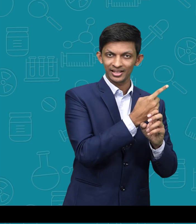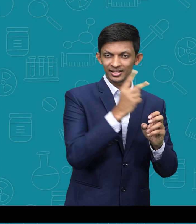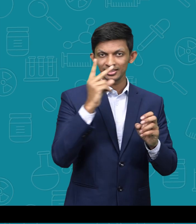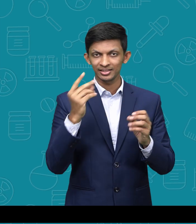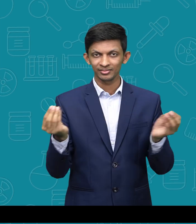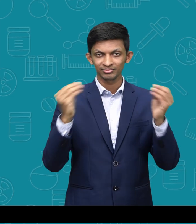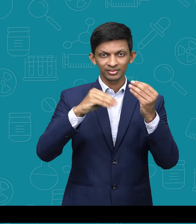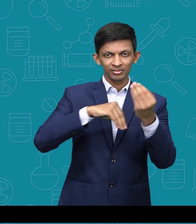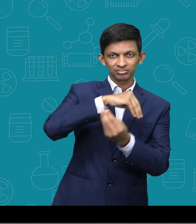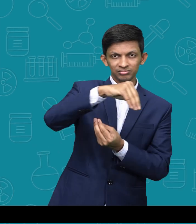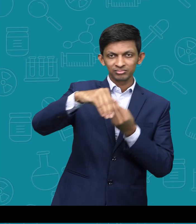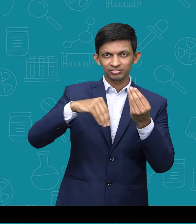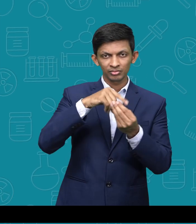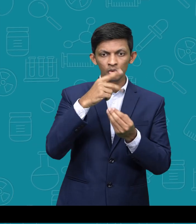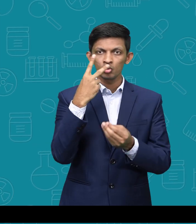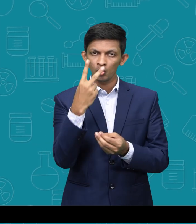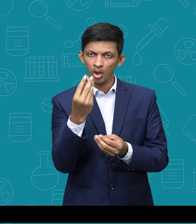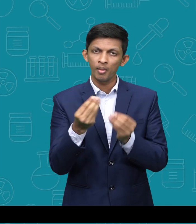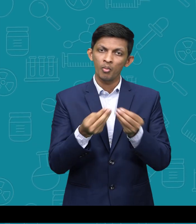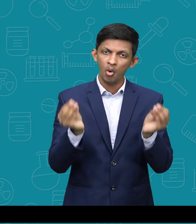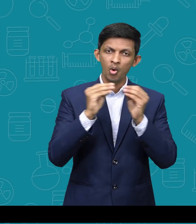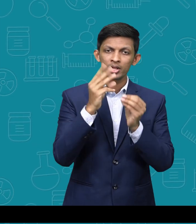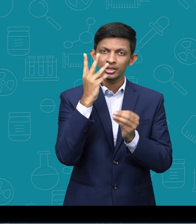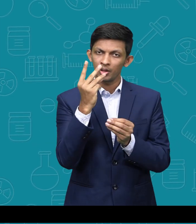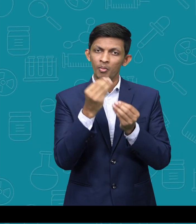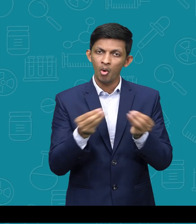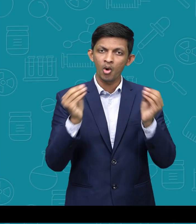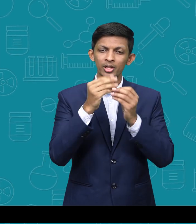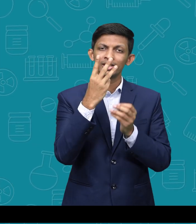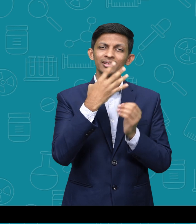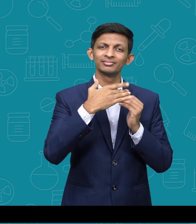మిశ్రమాలు 2 లేదా అంతకంటే ఎక్కువ లోహాల మిశ్రమాలు.